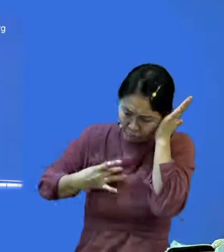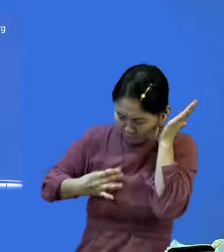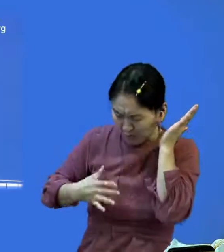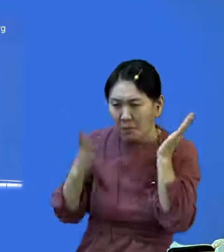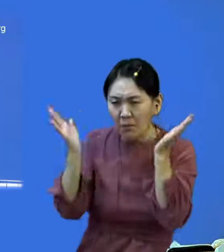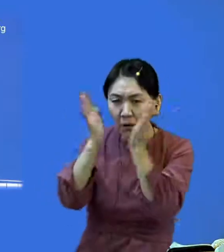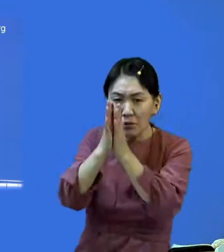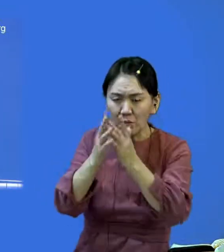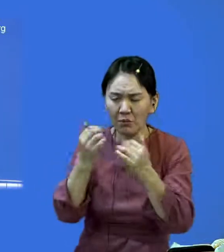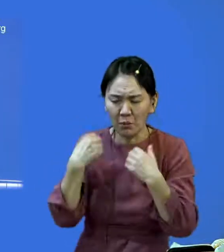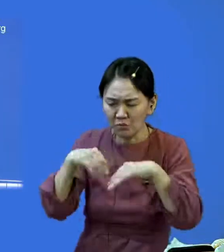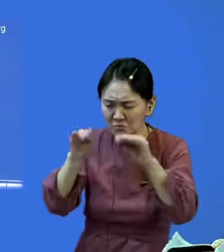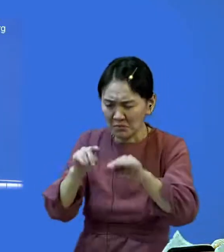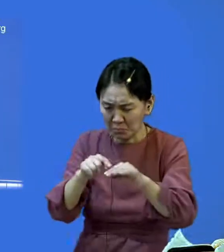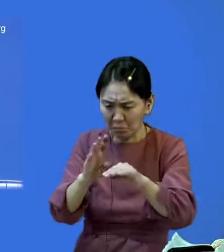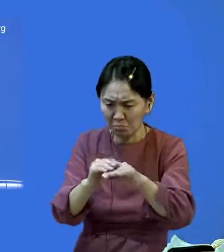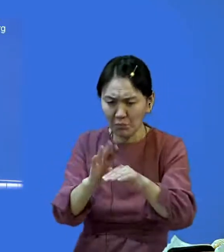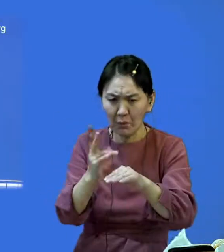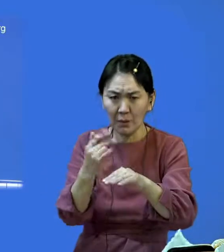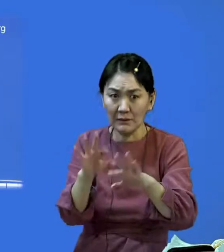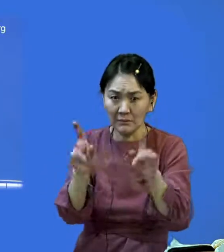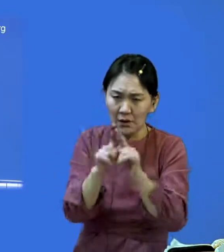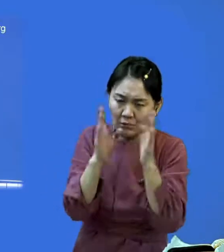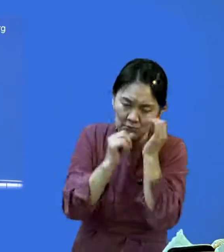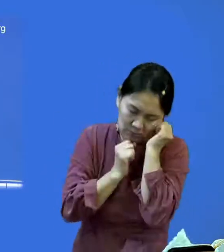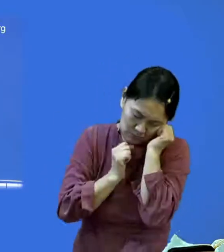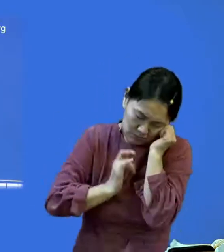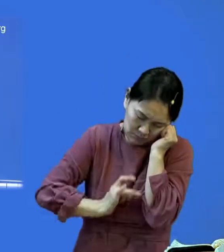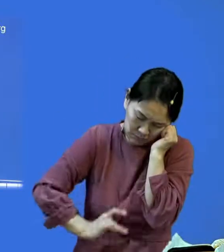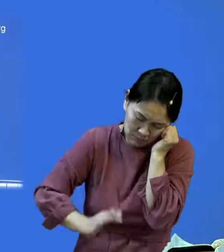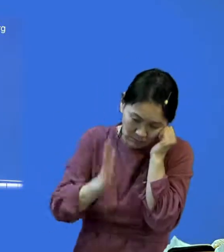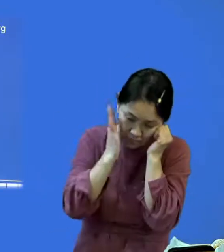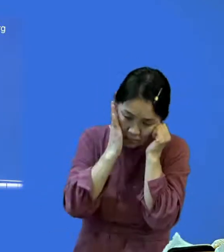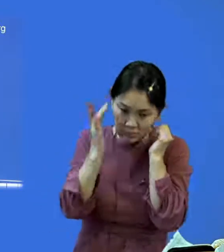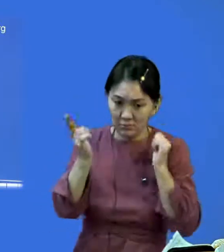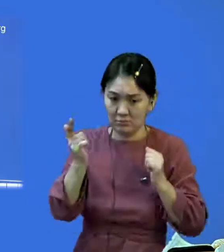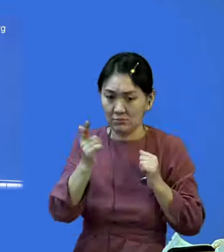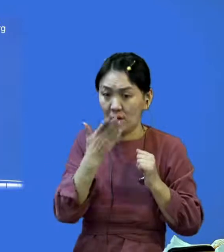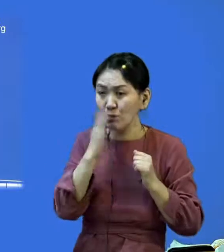унтаж юдэчүүдийн тэр янз бүрийн